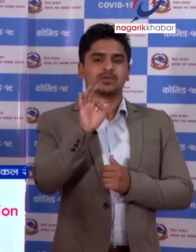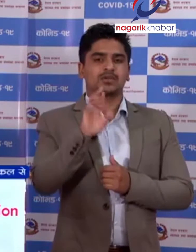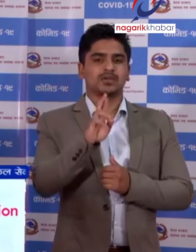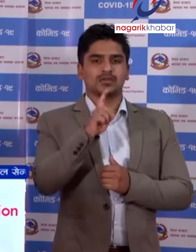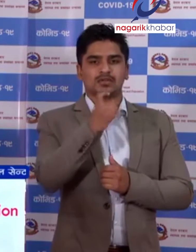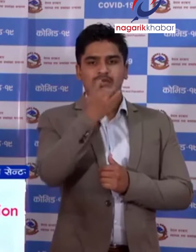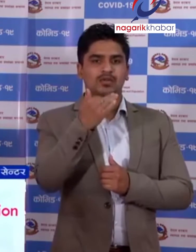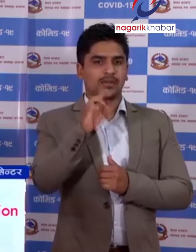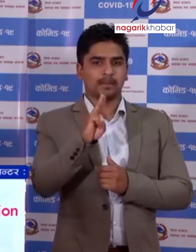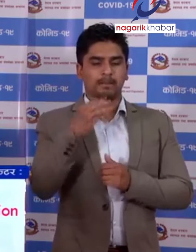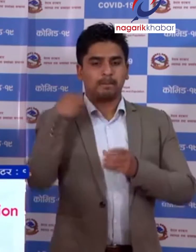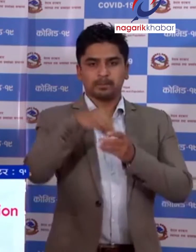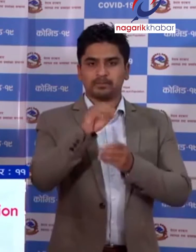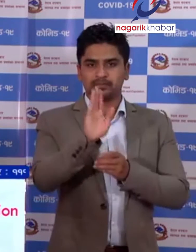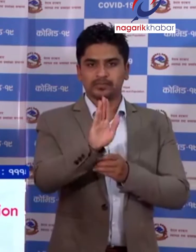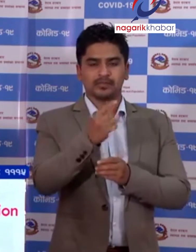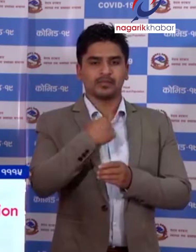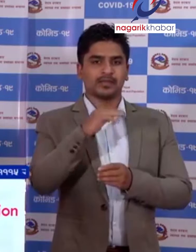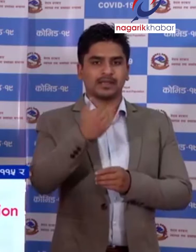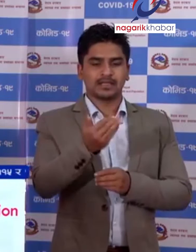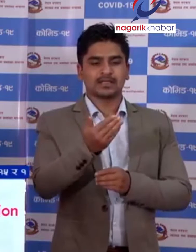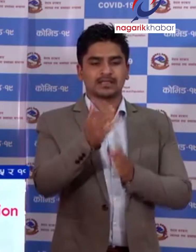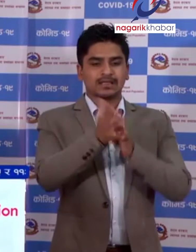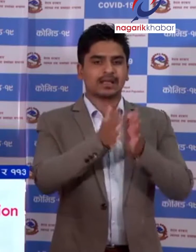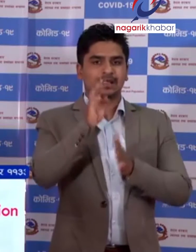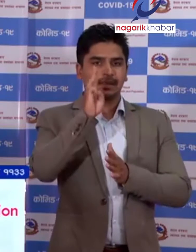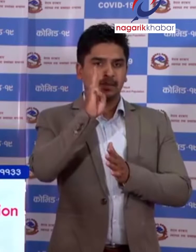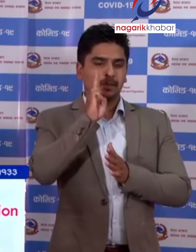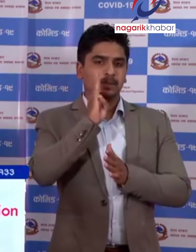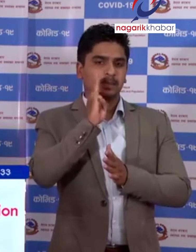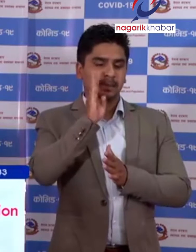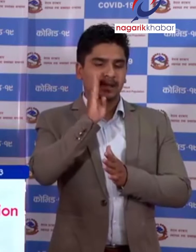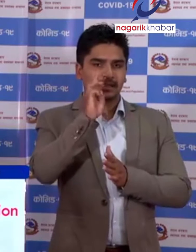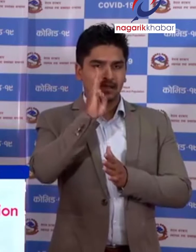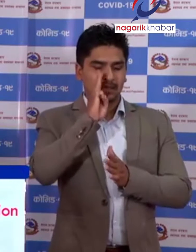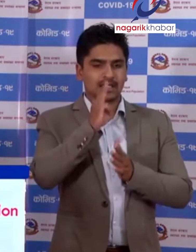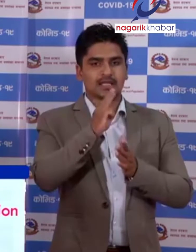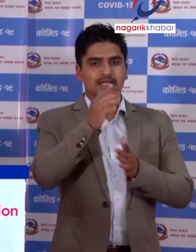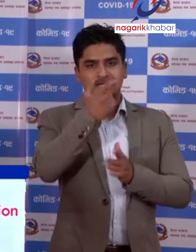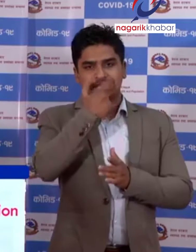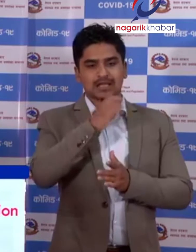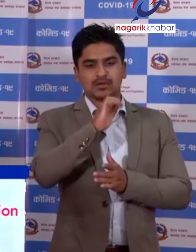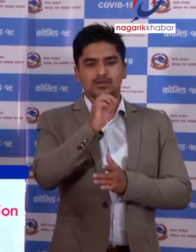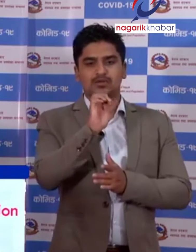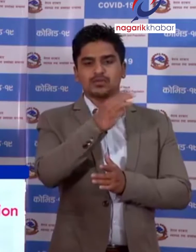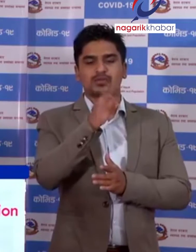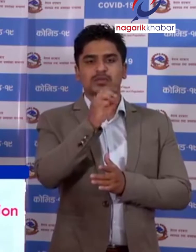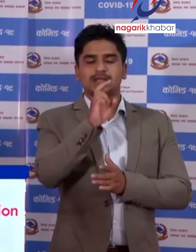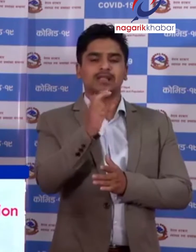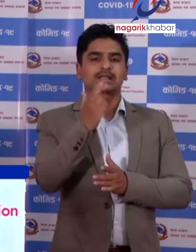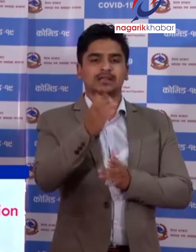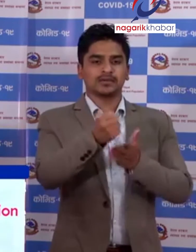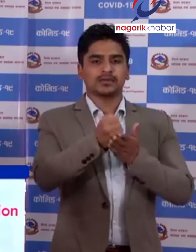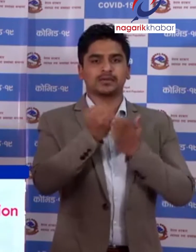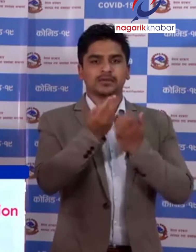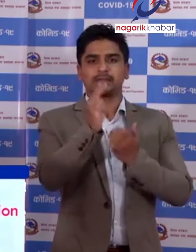यहाँहरुको अगाडि उपस्थित भएको छु। मलाई सांकेतिक भाषामा सागर सुवेदीजीले सहयोग गरिरहनु भएको छ।